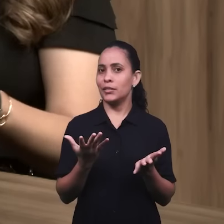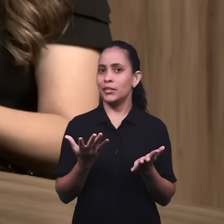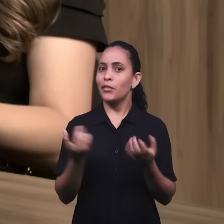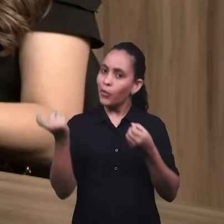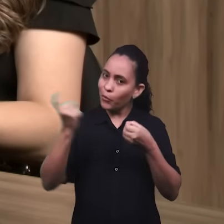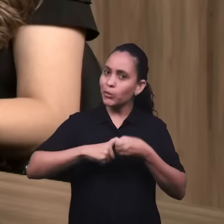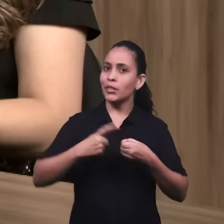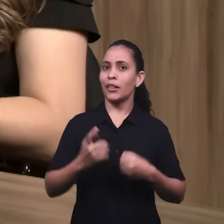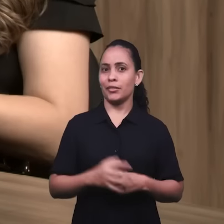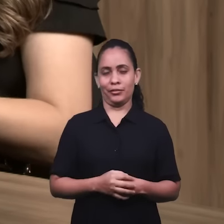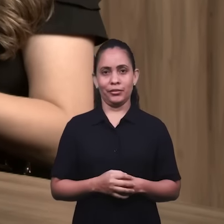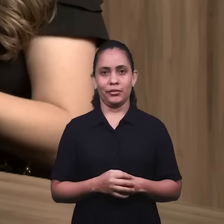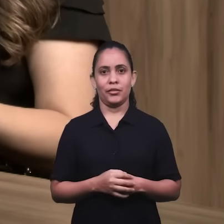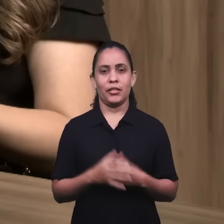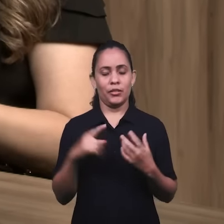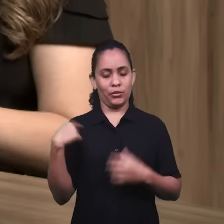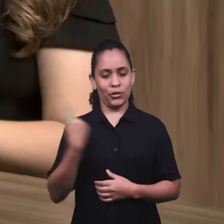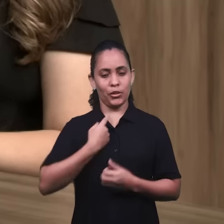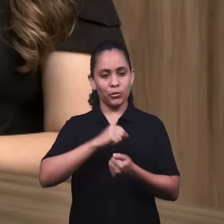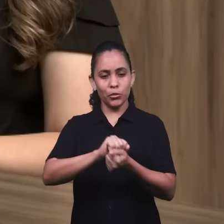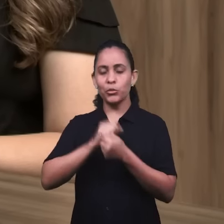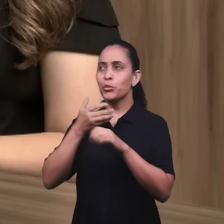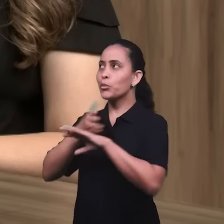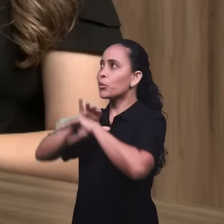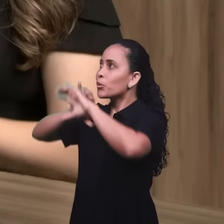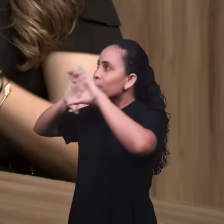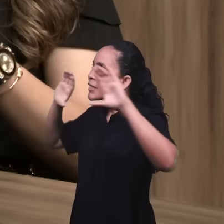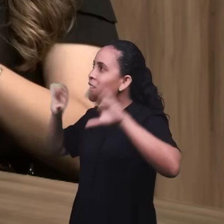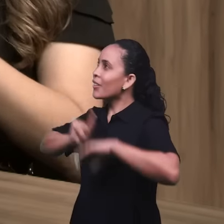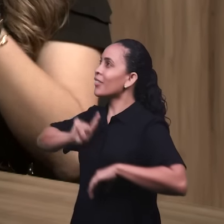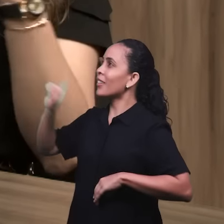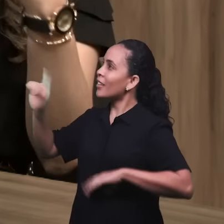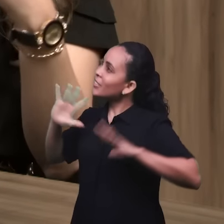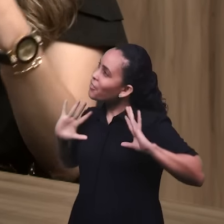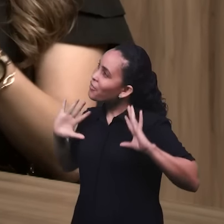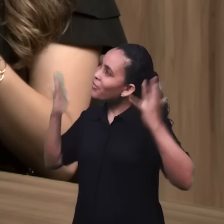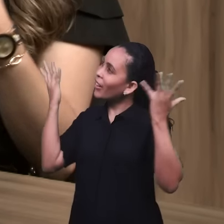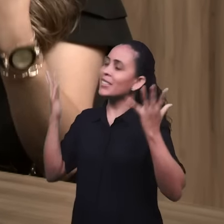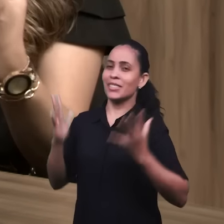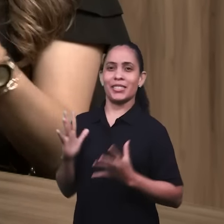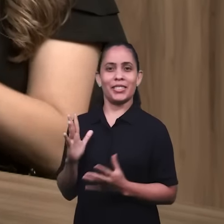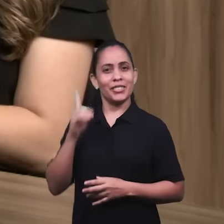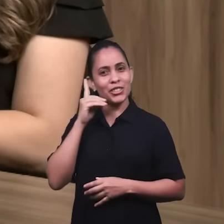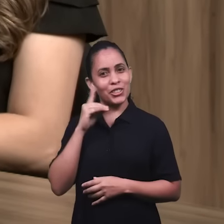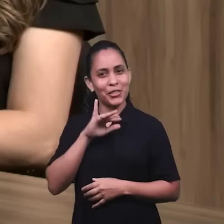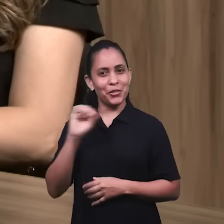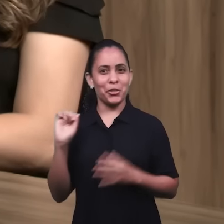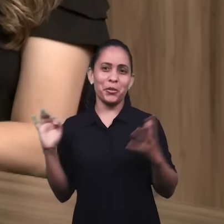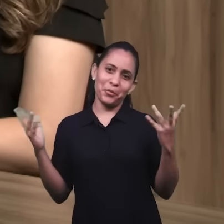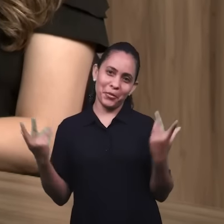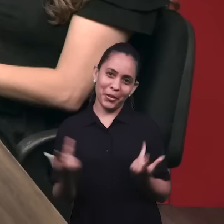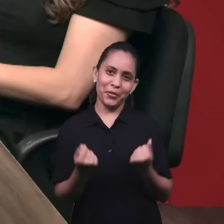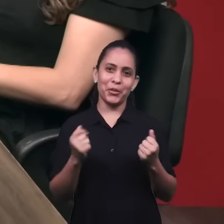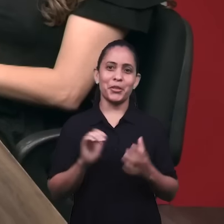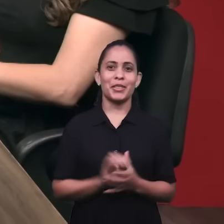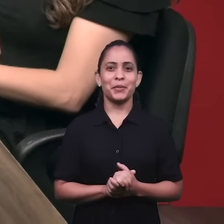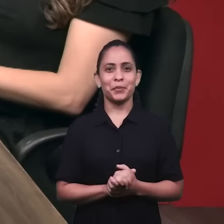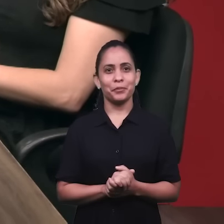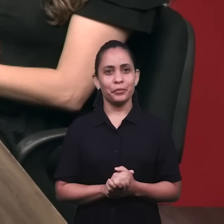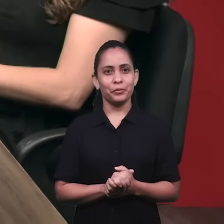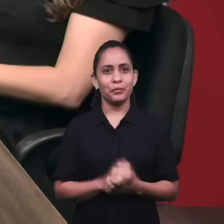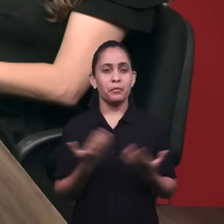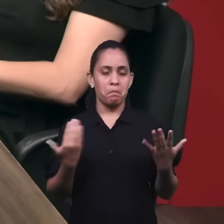nós queremos, né, estarmos todos juntos no céu, comemorando, né, essa festa, esse grande dia maravilhoso. Exatamente. Porque esse é um